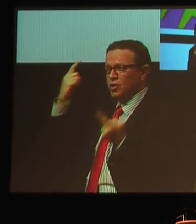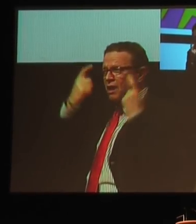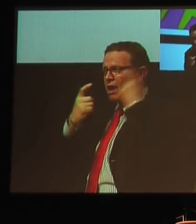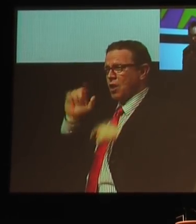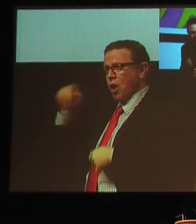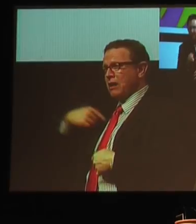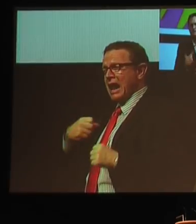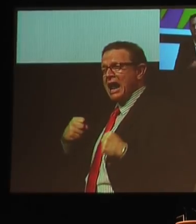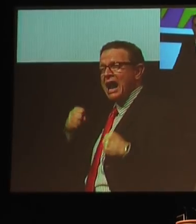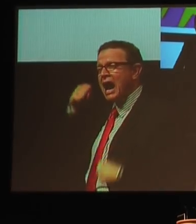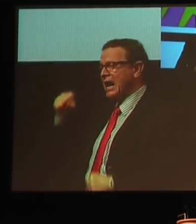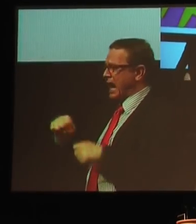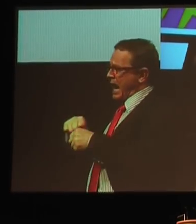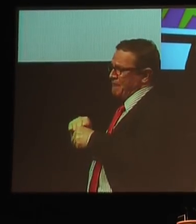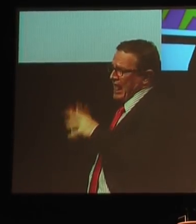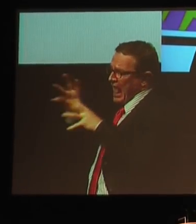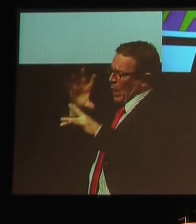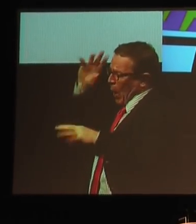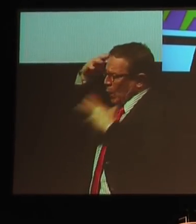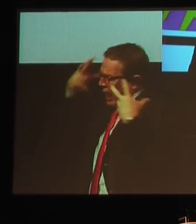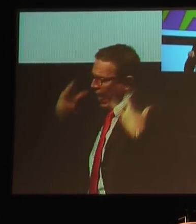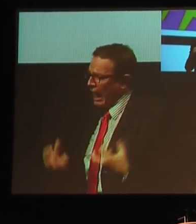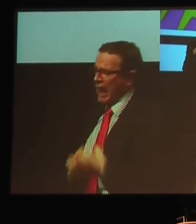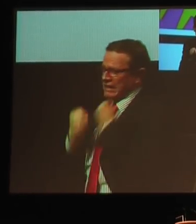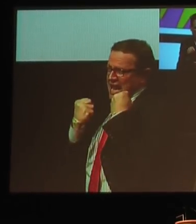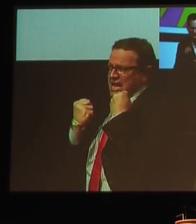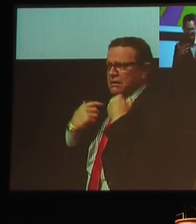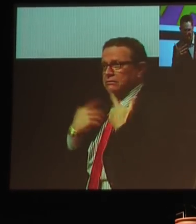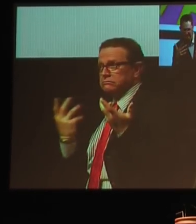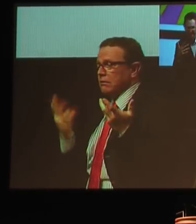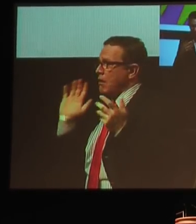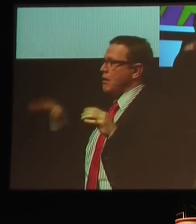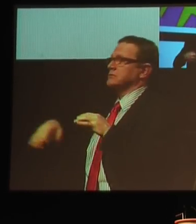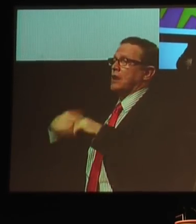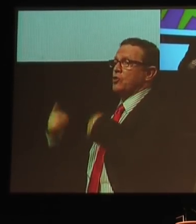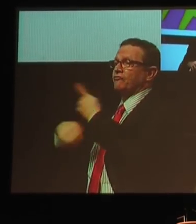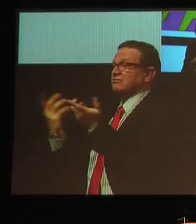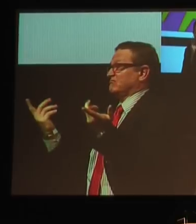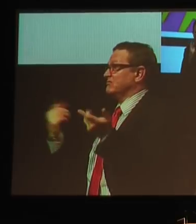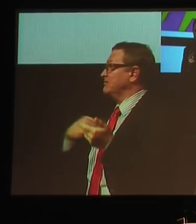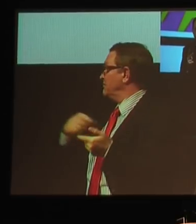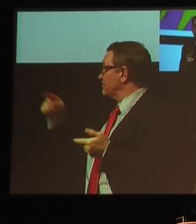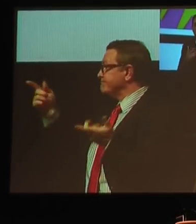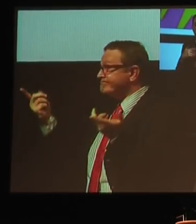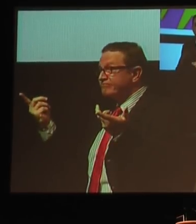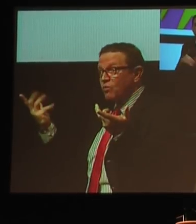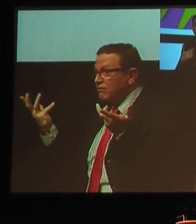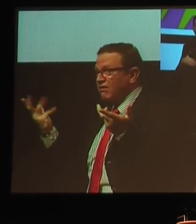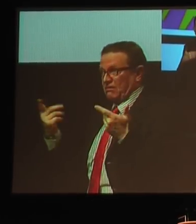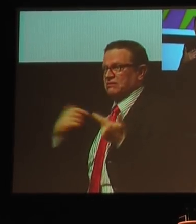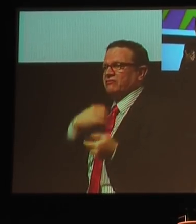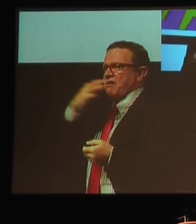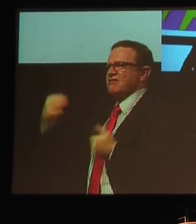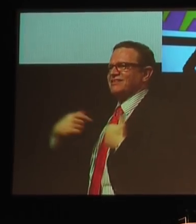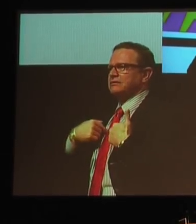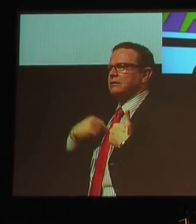dass wir uns da auch beschränken und da müssen wir gegen angehen. Da müssen wir wirklich versuchen, Einfluss zu nehmen, dass